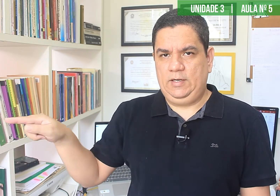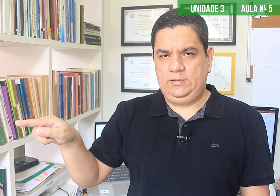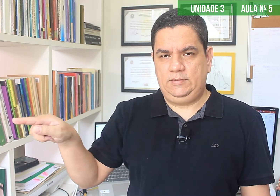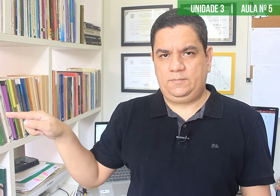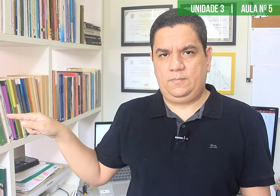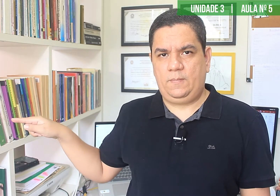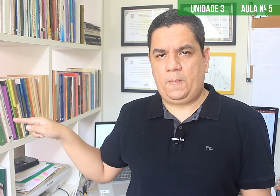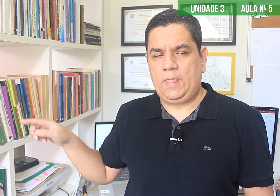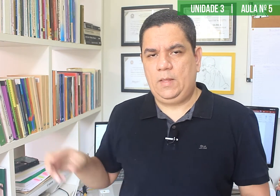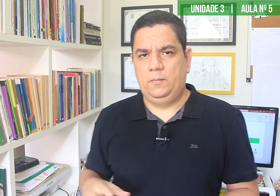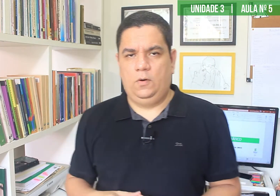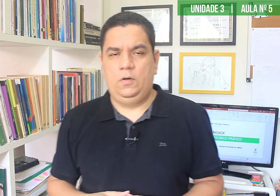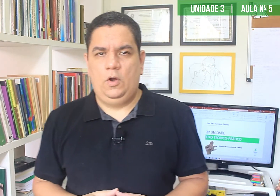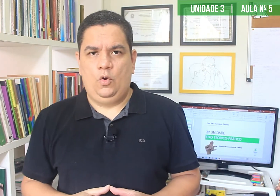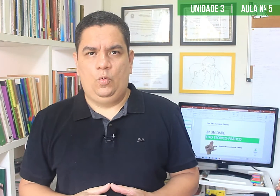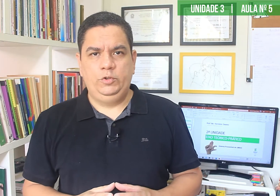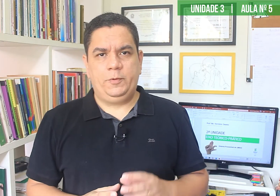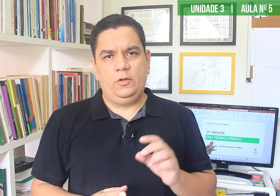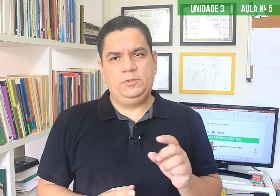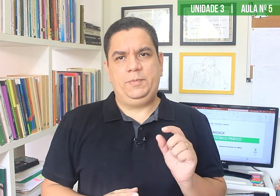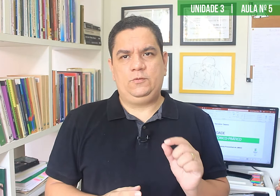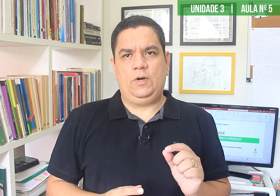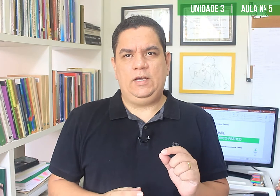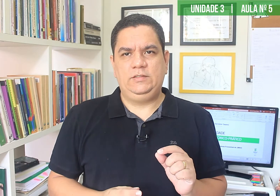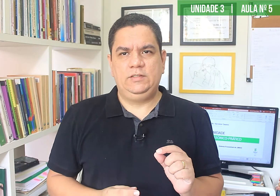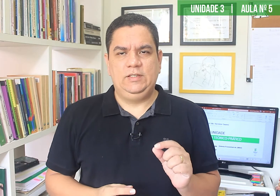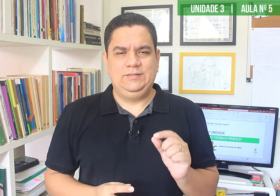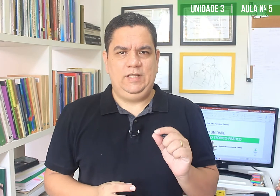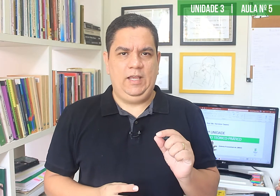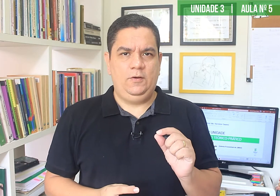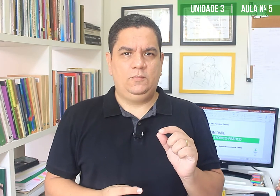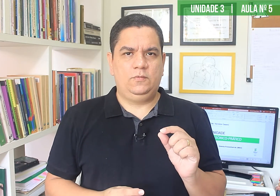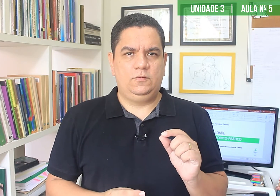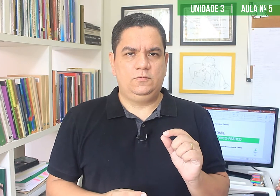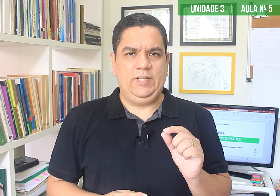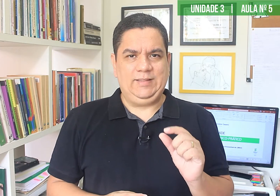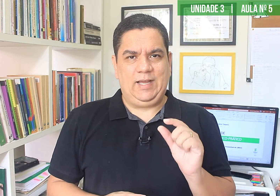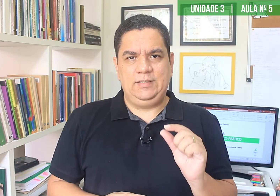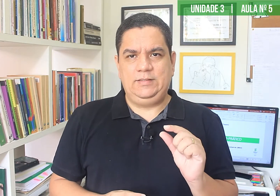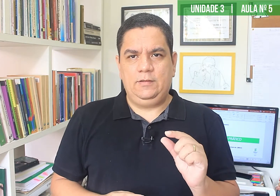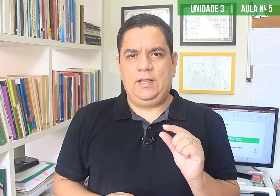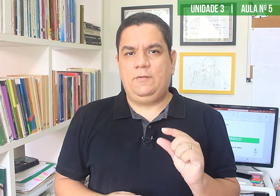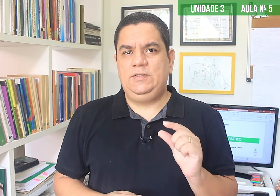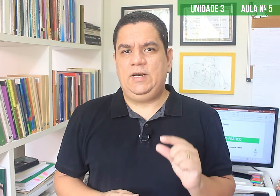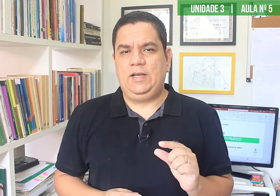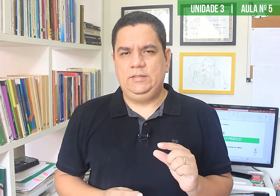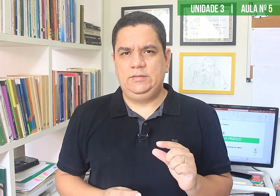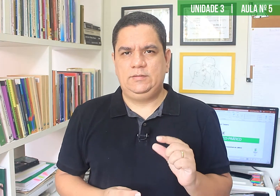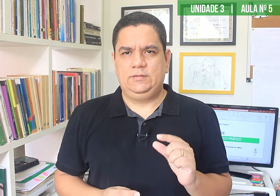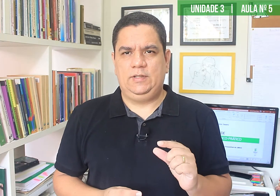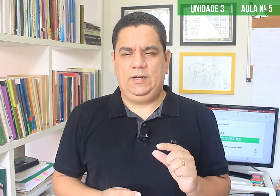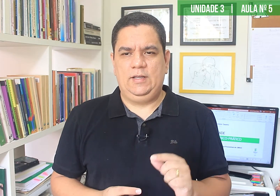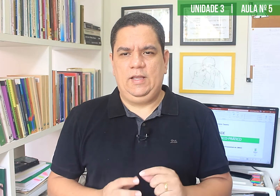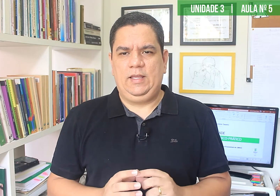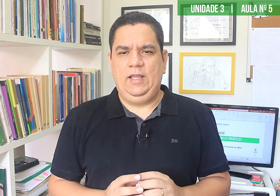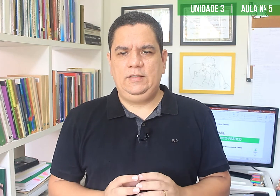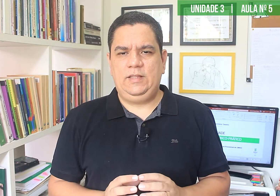elas. Bom, os pronomes pessoais têm um detalhezinho na língua de sinais. Tá? Que ele tem